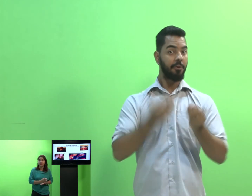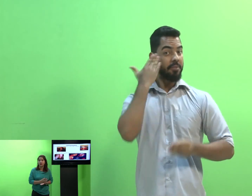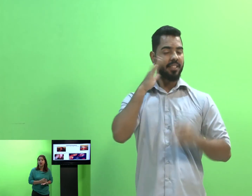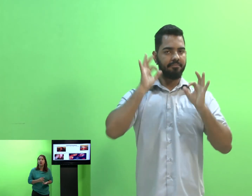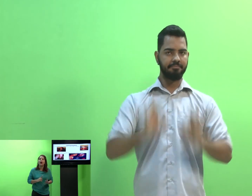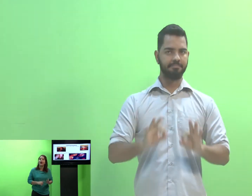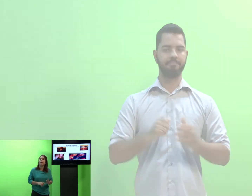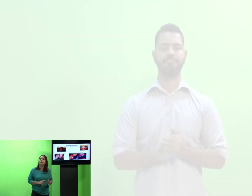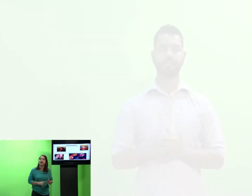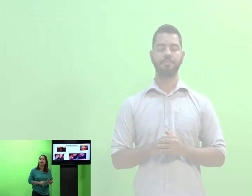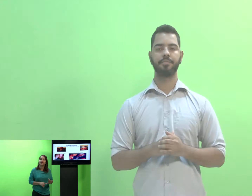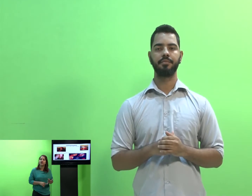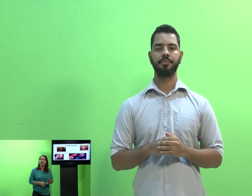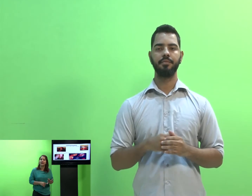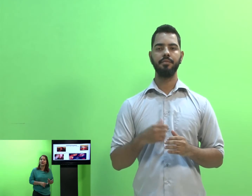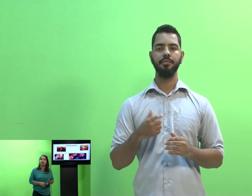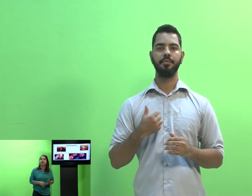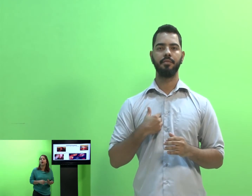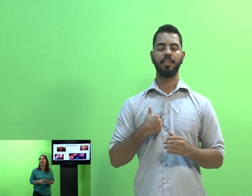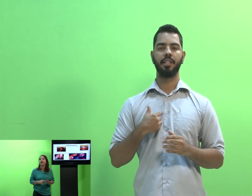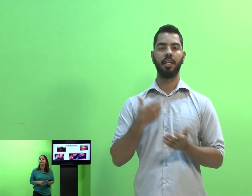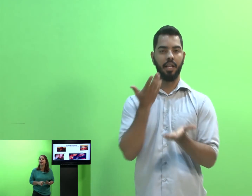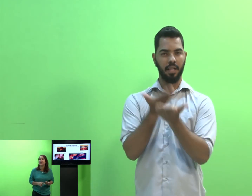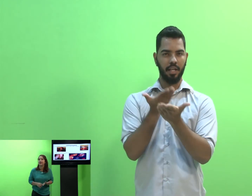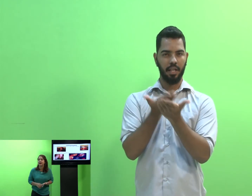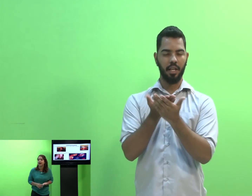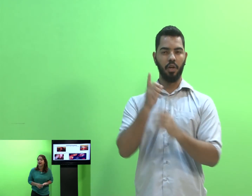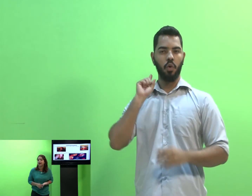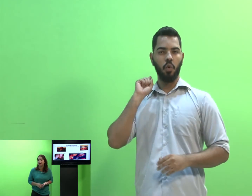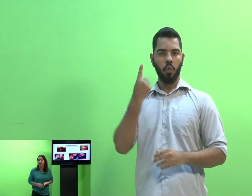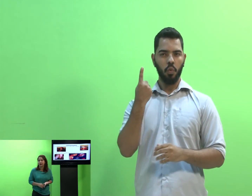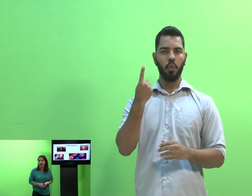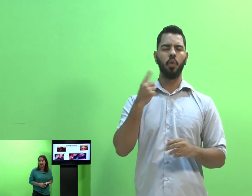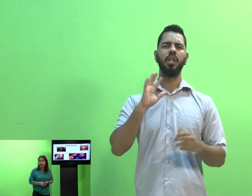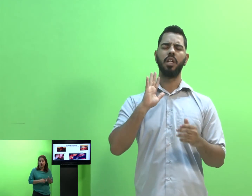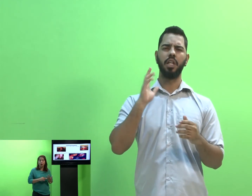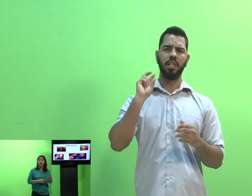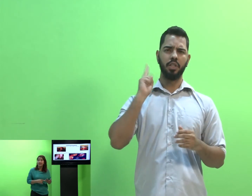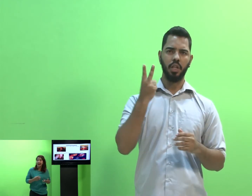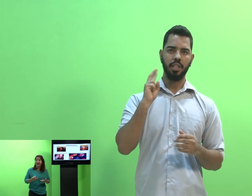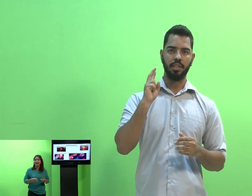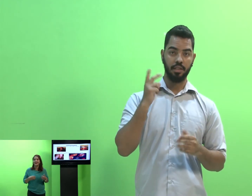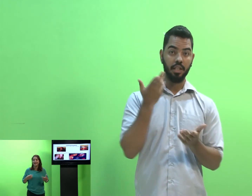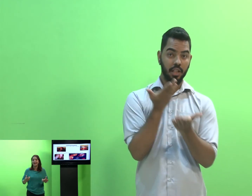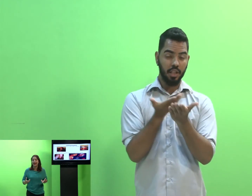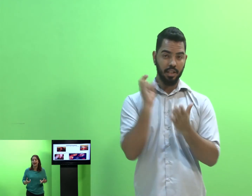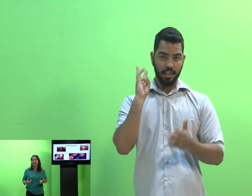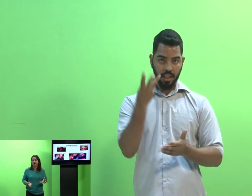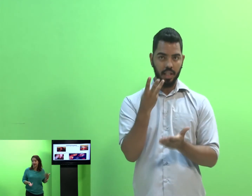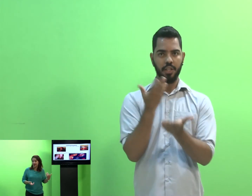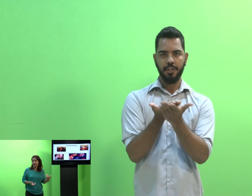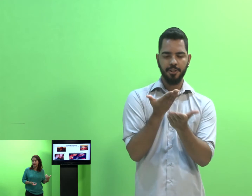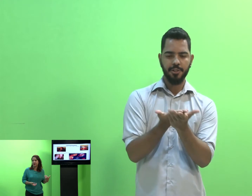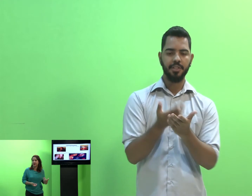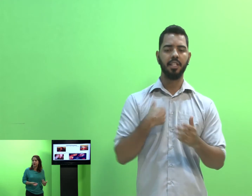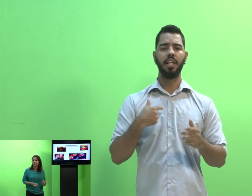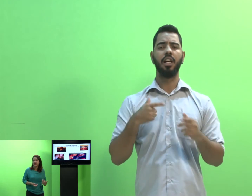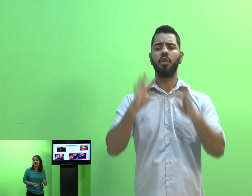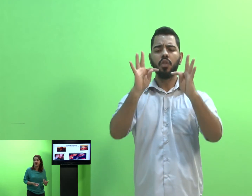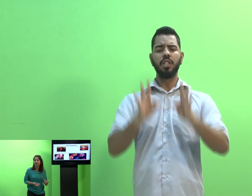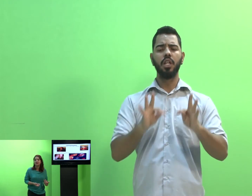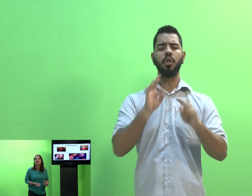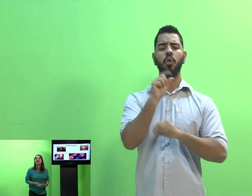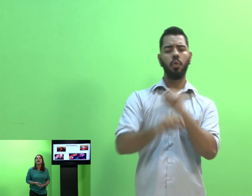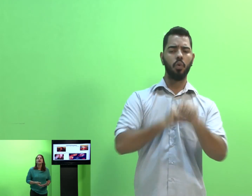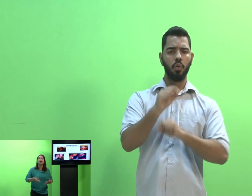um texto, qual é o conceito de literatura e quais são os elementos que atribuem ao texto um viés literário, não foi isso que nós vimos nas